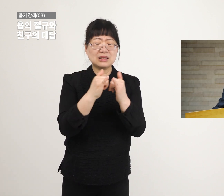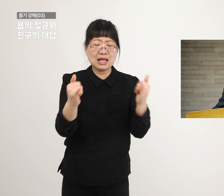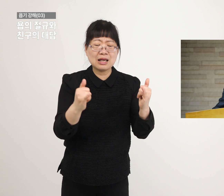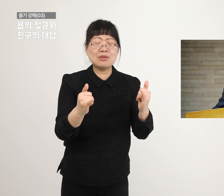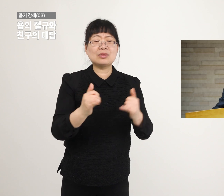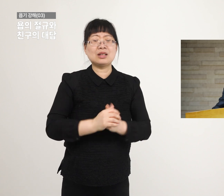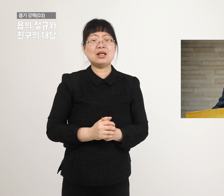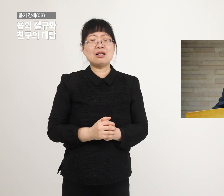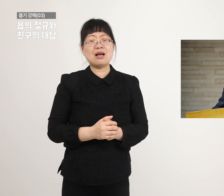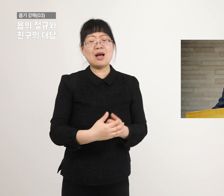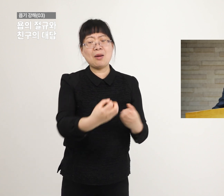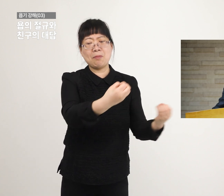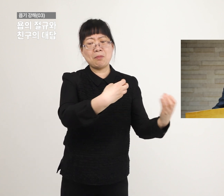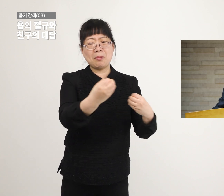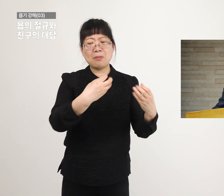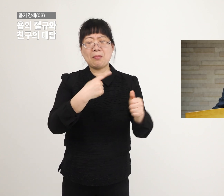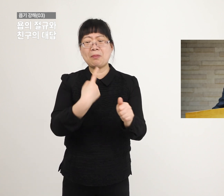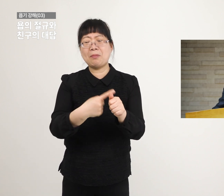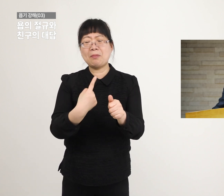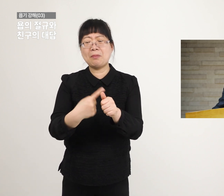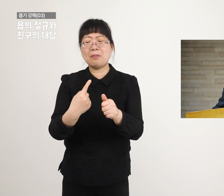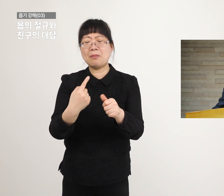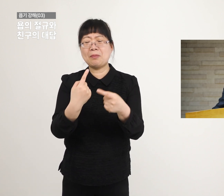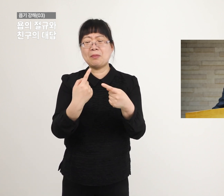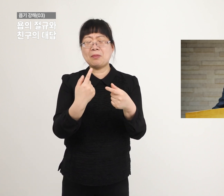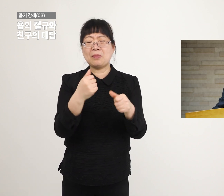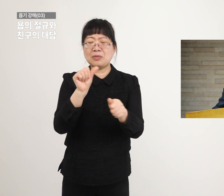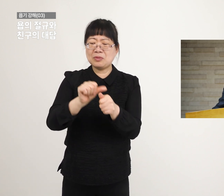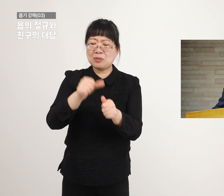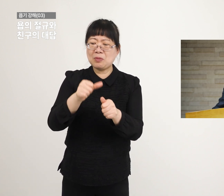얼마나 말하기 쉬웠습니까?